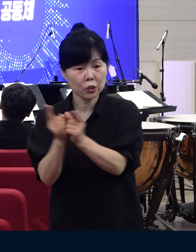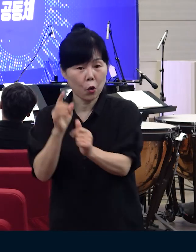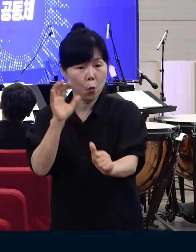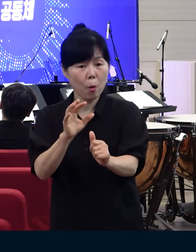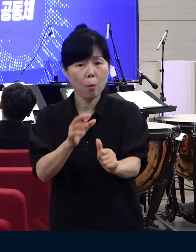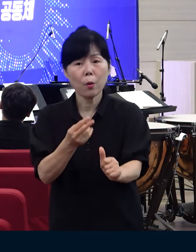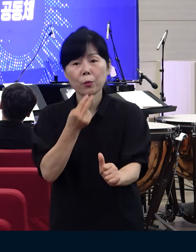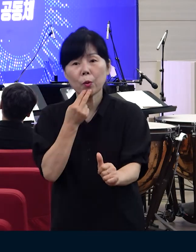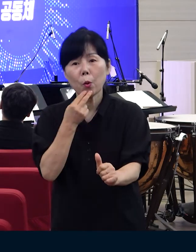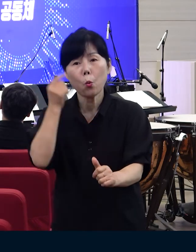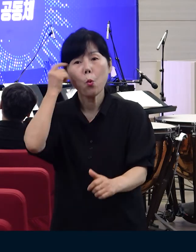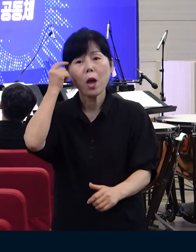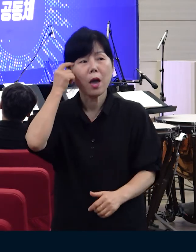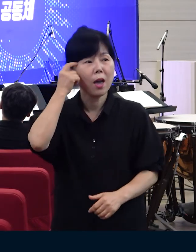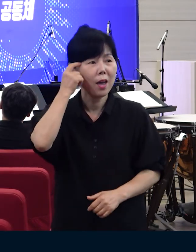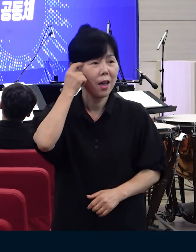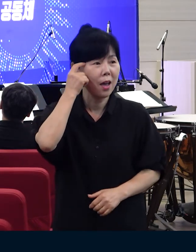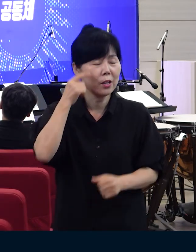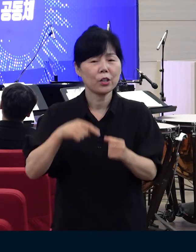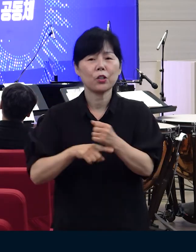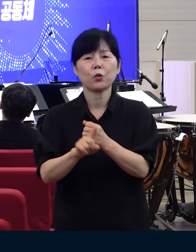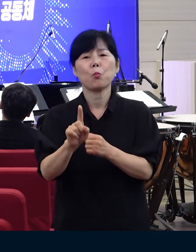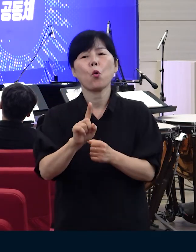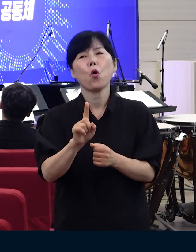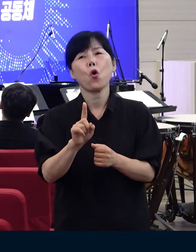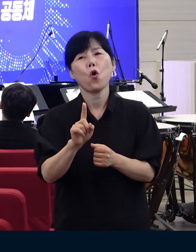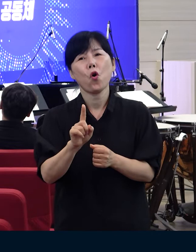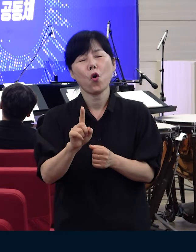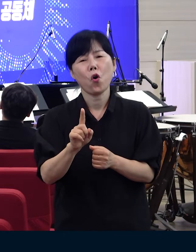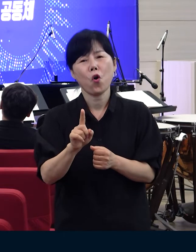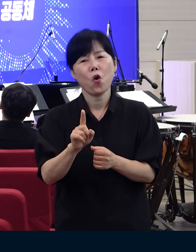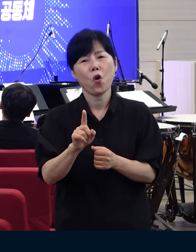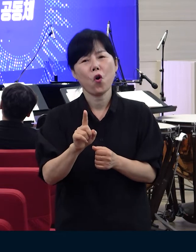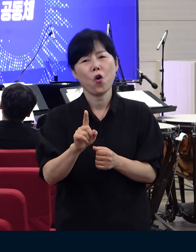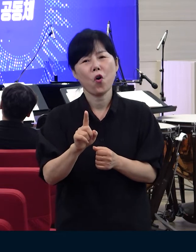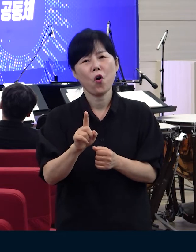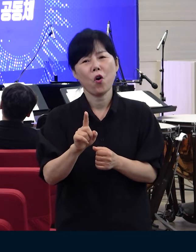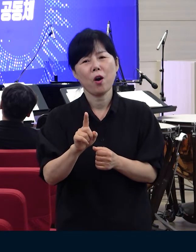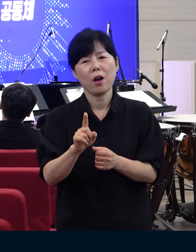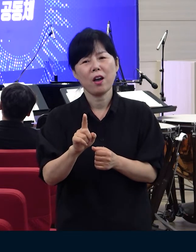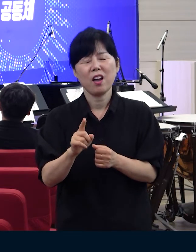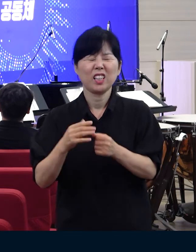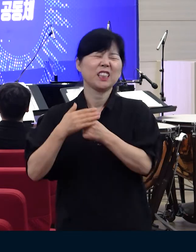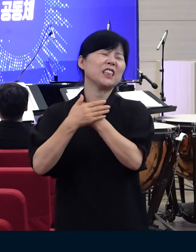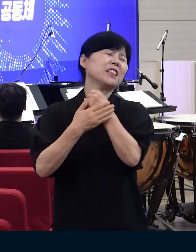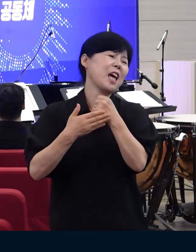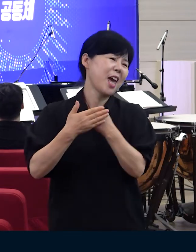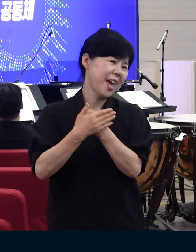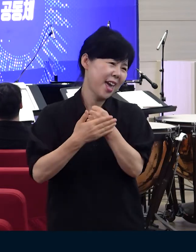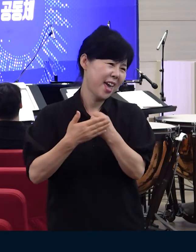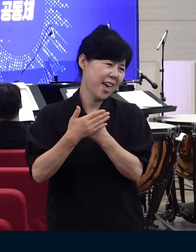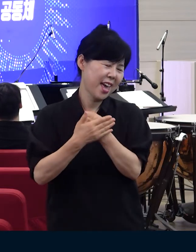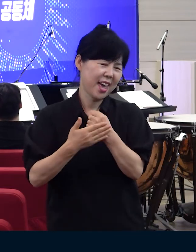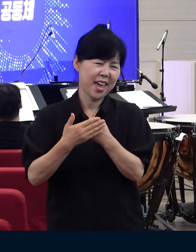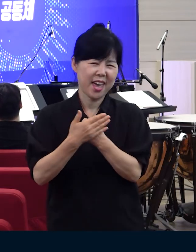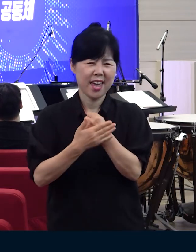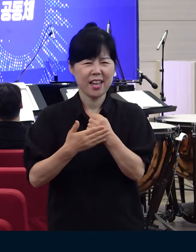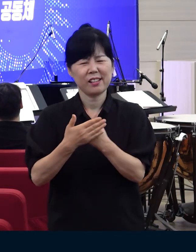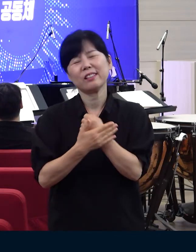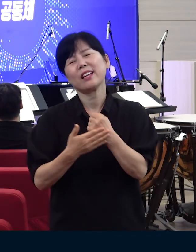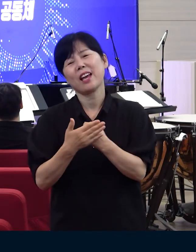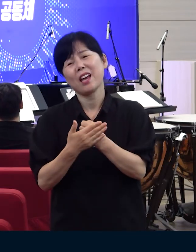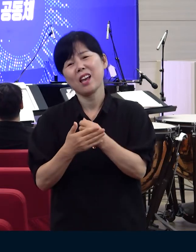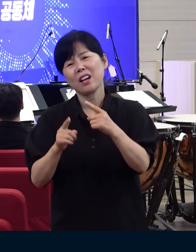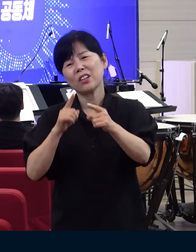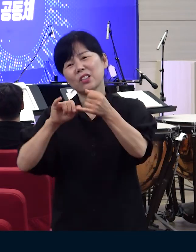하나밖에 없습니다. 하나님이 이렇게 하셨다고 한다면 답은 하나밖에 없어요. 그건 바로 뭐냐? 은혜입니다. 은혜. 정말